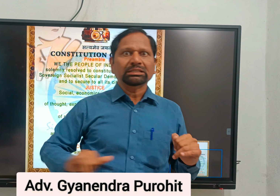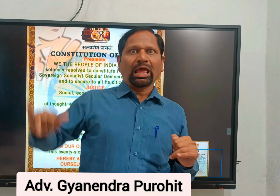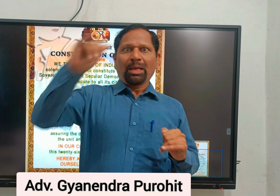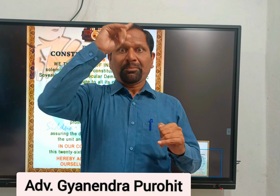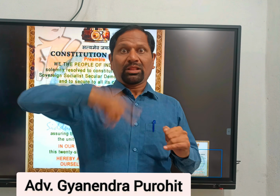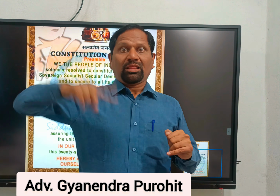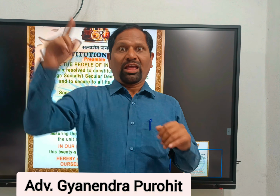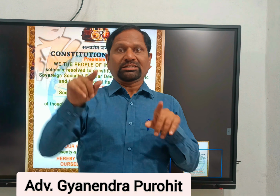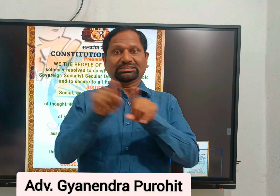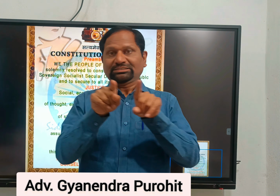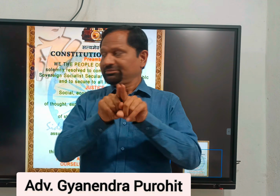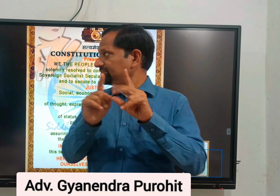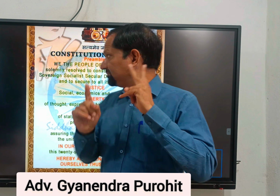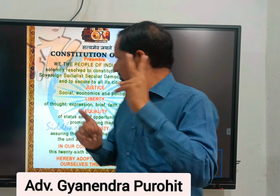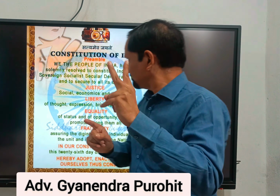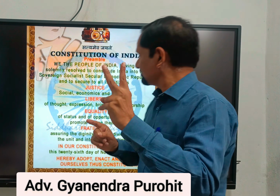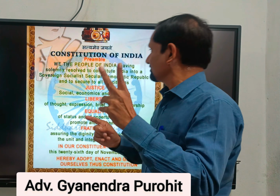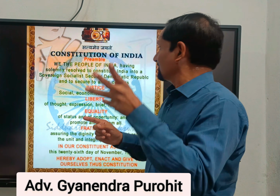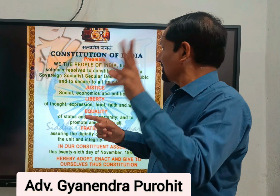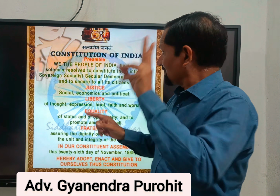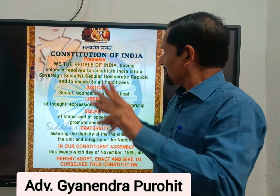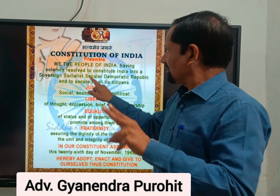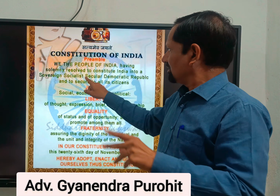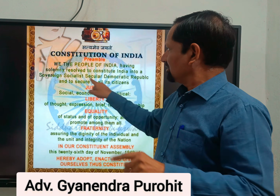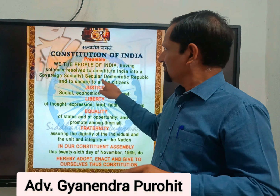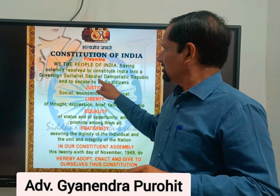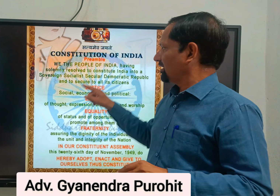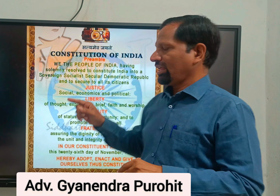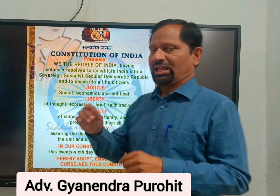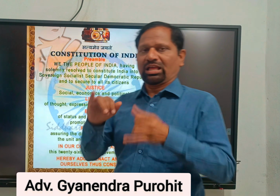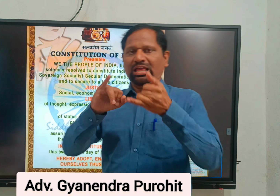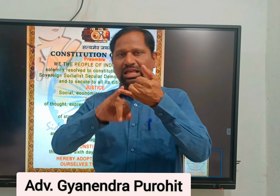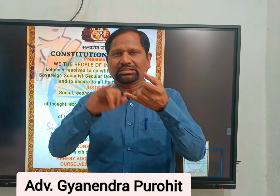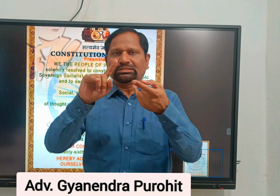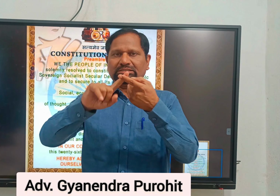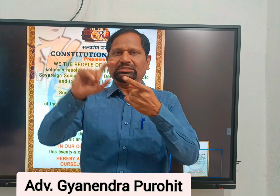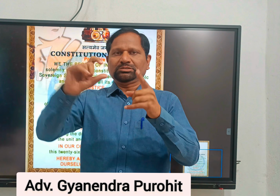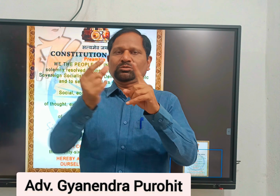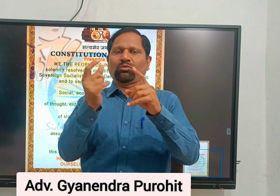सामाजिकता के साथ इस मूल्य का समावेश किया गया प्रस्तावना